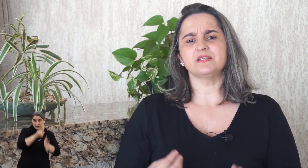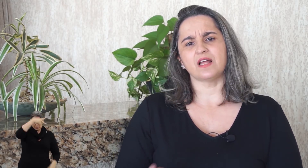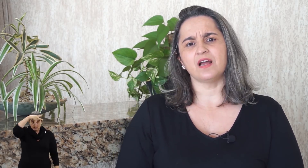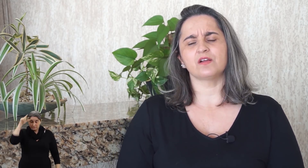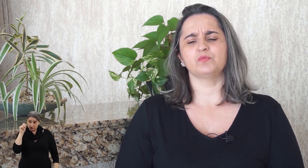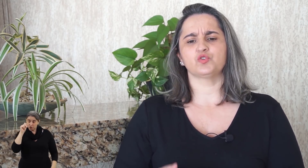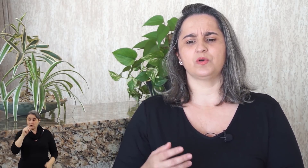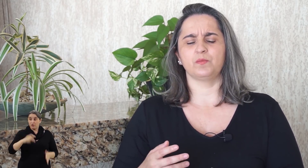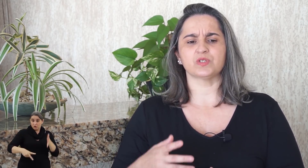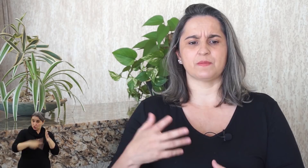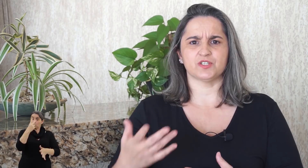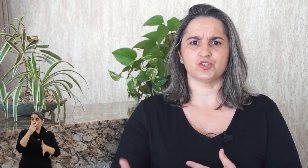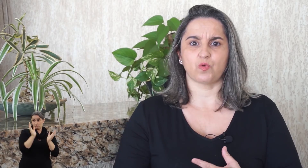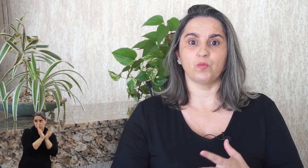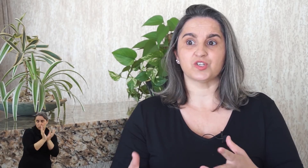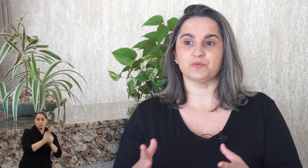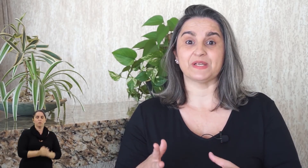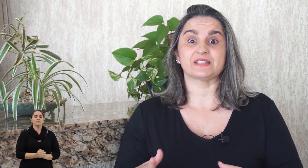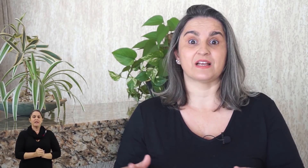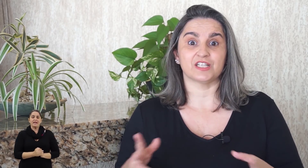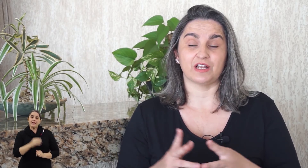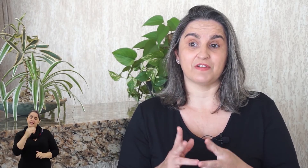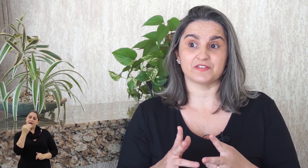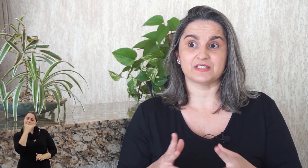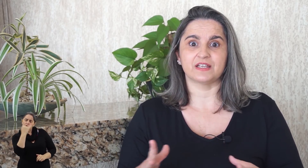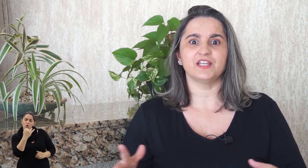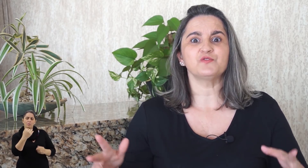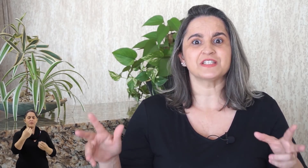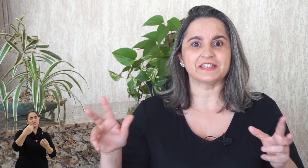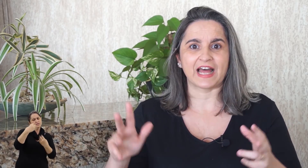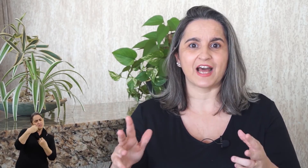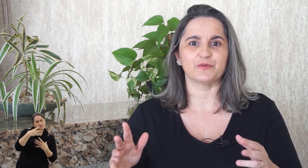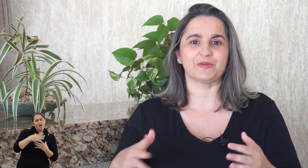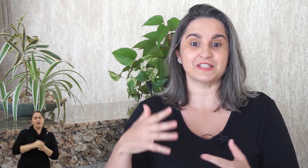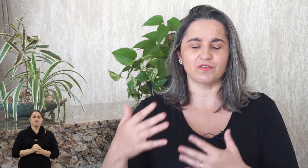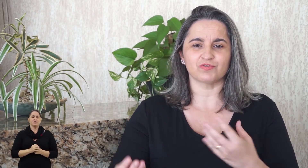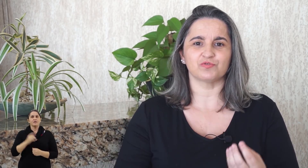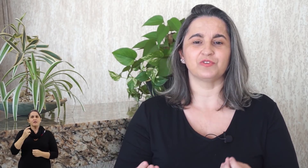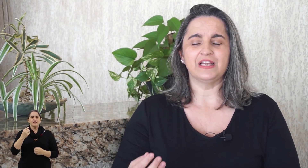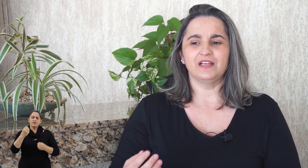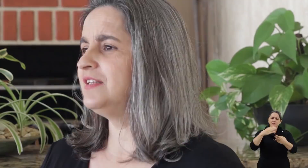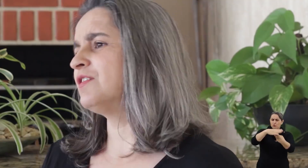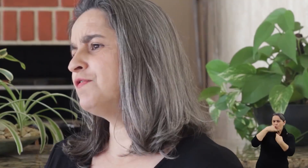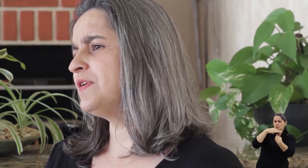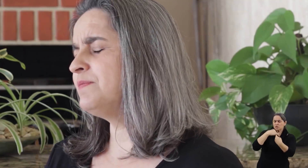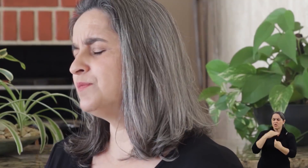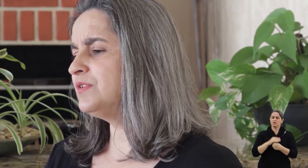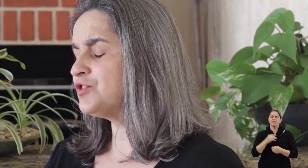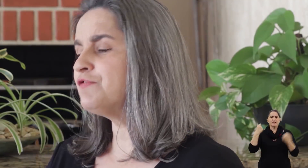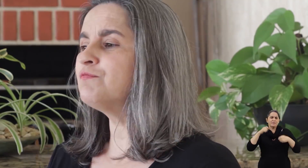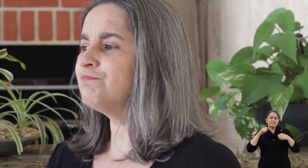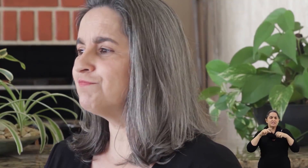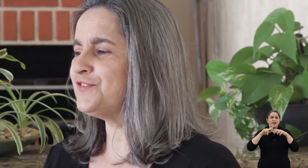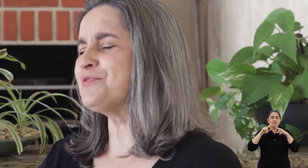começou a ensinar, começou a mostrar pra gente como a gente pensar. Ela falava assim: você cria um cenário, pensa igual surdo. Então foi